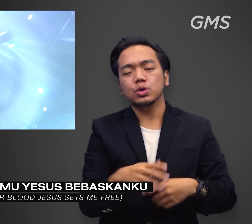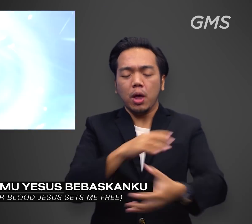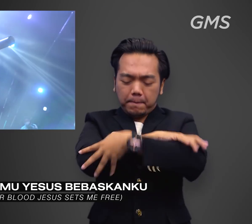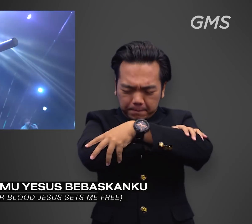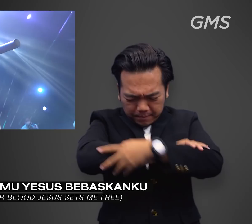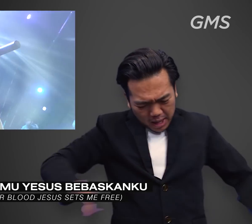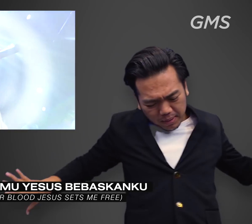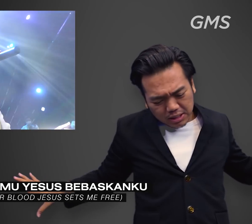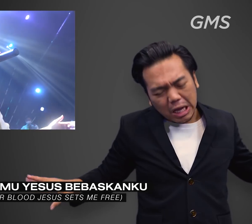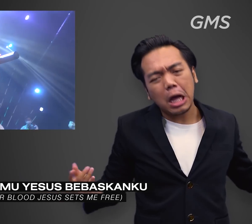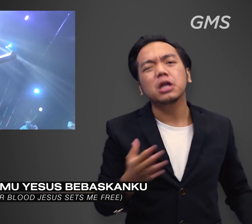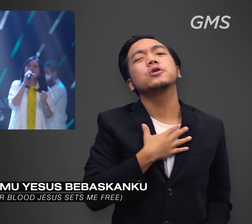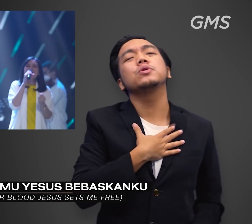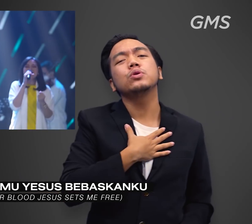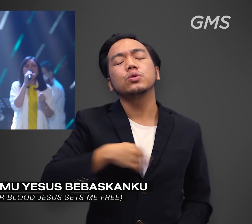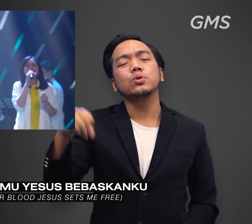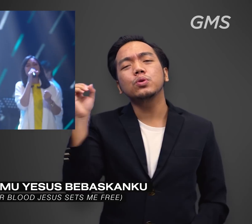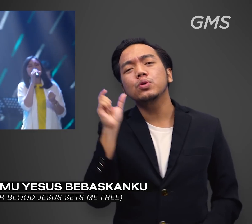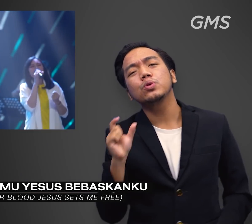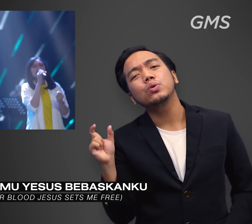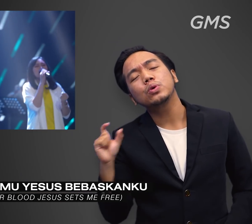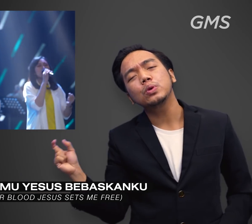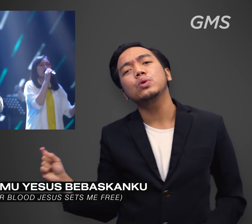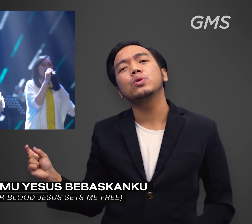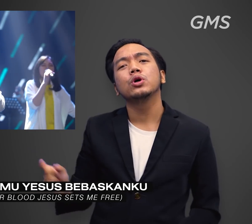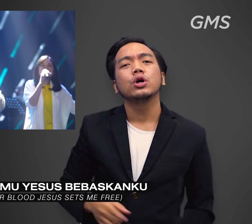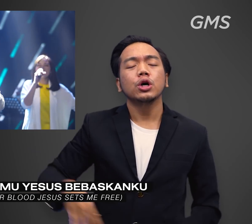darah-Mu Yesus bebaskanku,